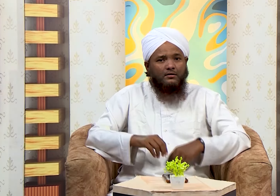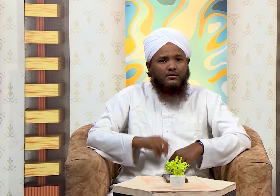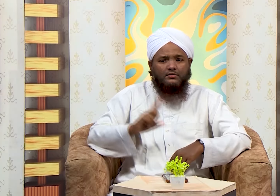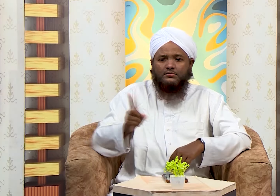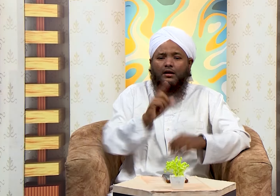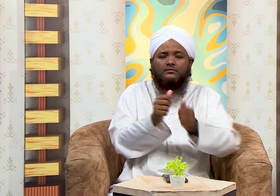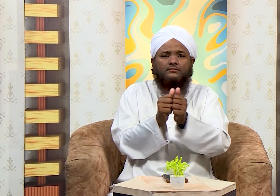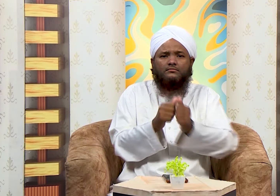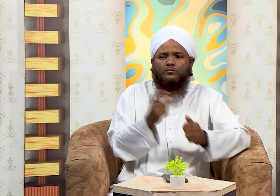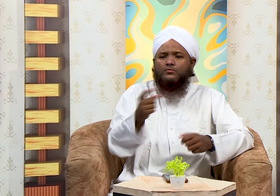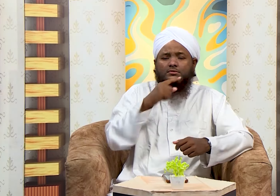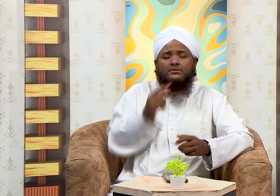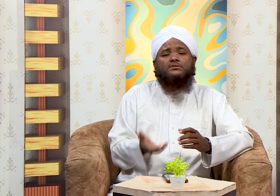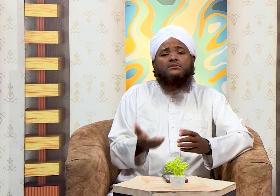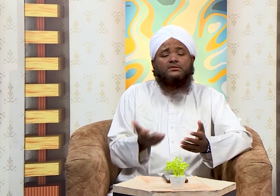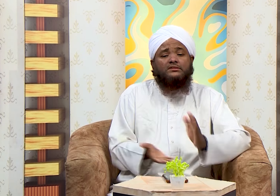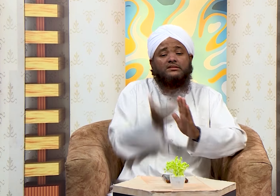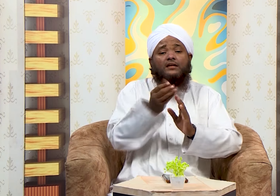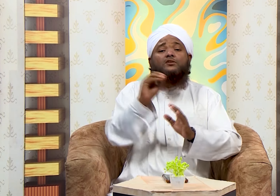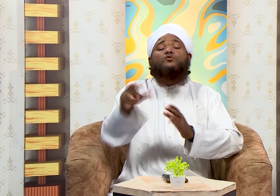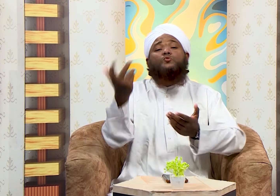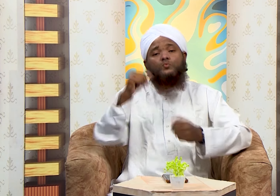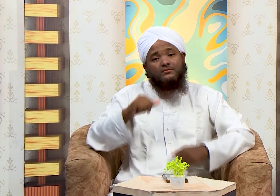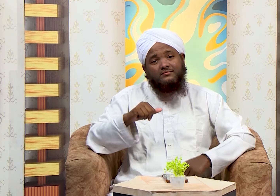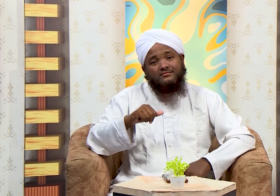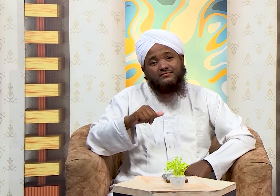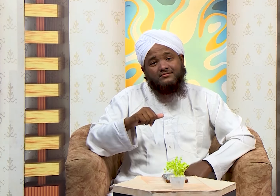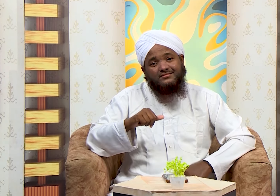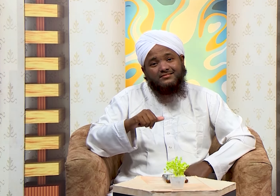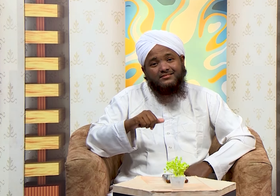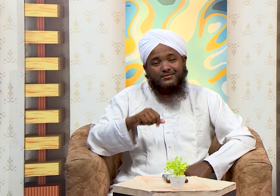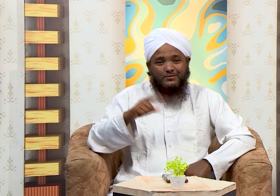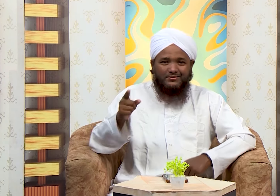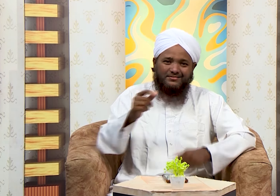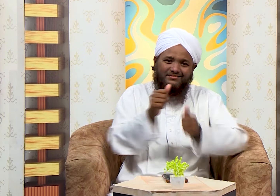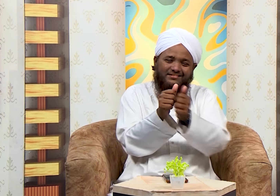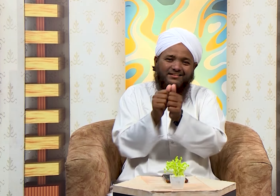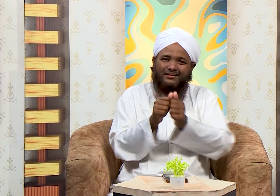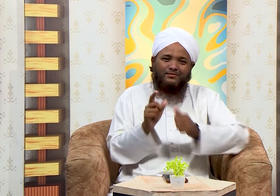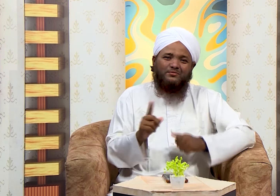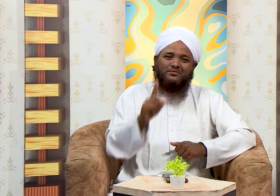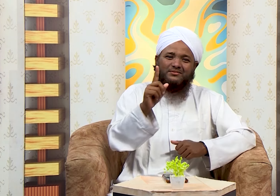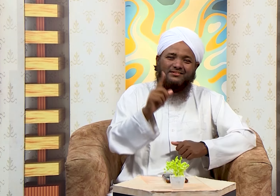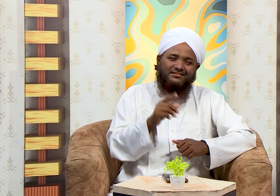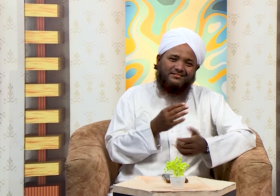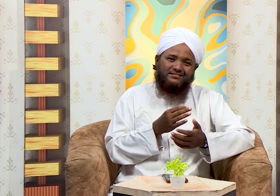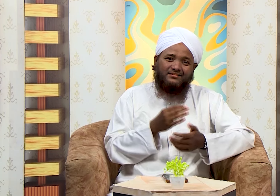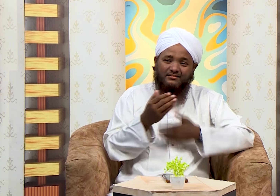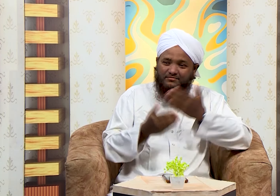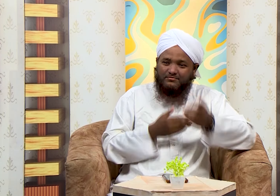کیوں دے رہے ہو تو پھر حضرت عمر نے کہا جو میں نے تمہیں طرح نگاہوں سے دیکھا تھا اور جو میں نے غزب کا اظہار کیا تمہیں طرح تیوری ترچی نگاہوں سے